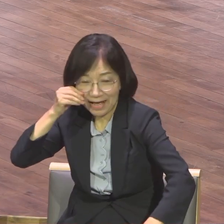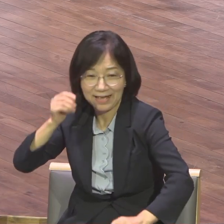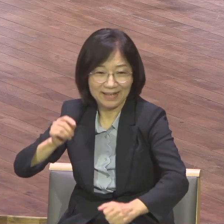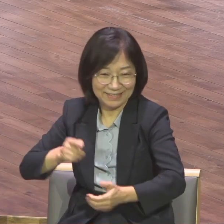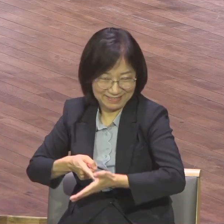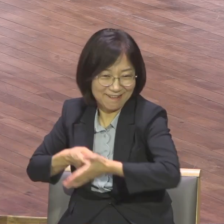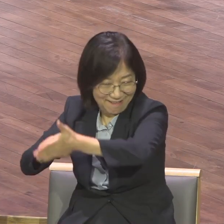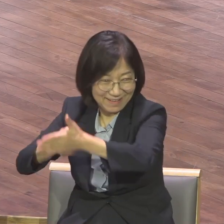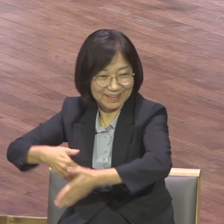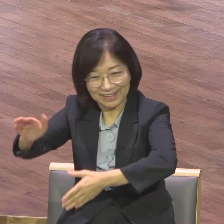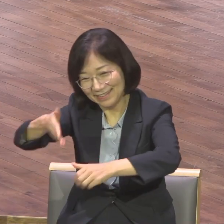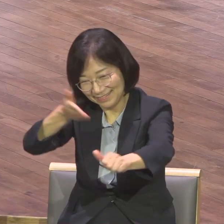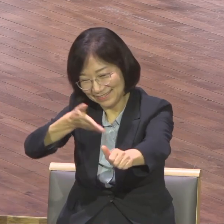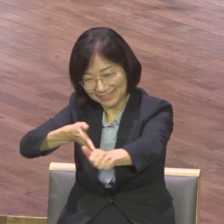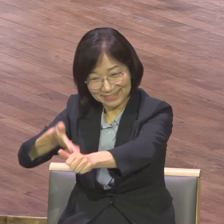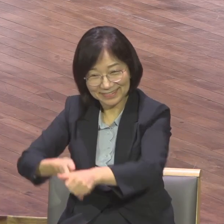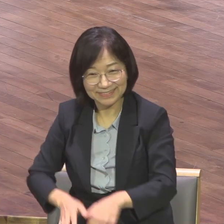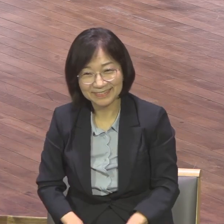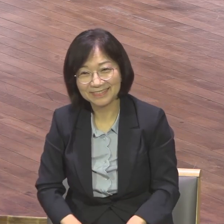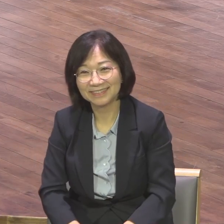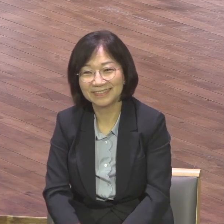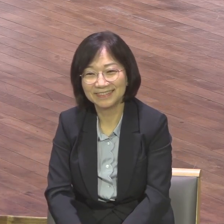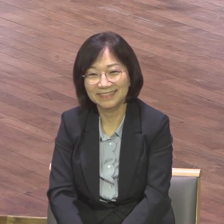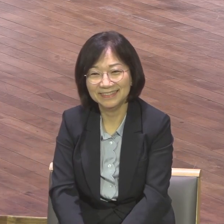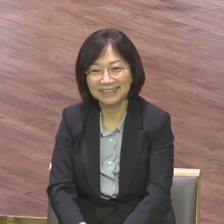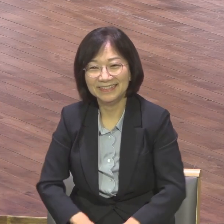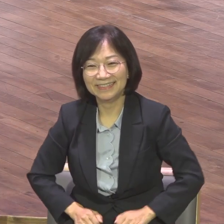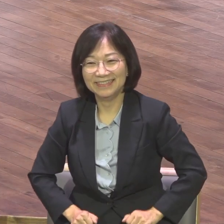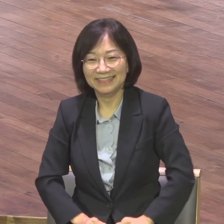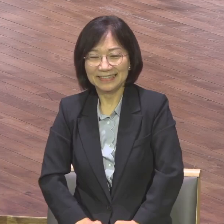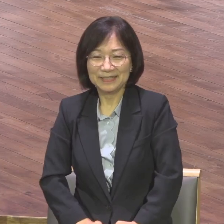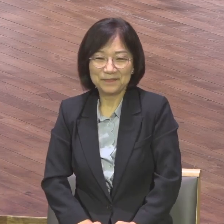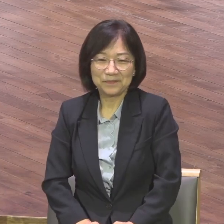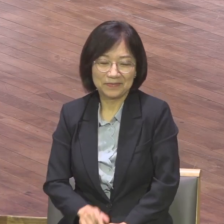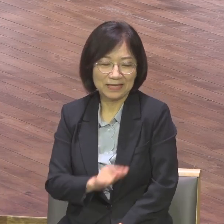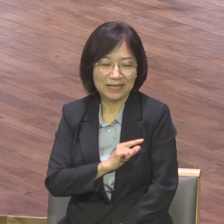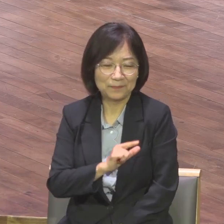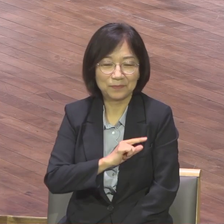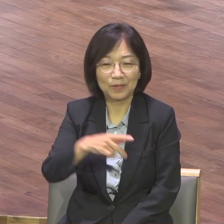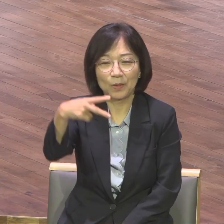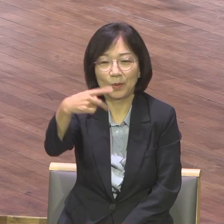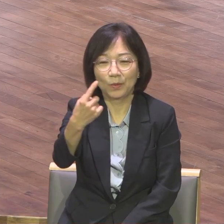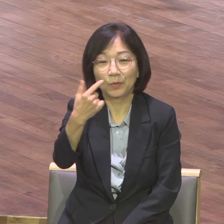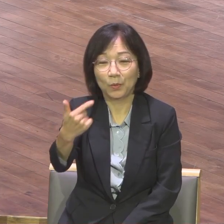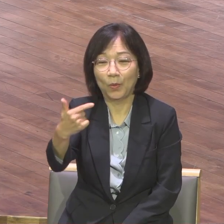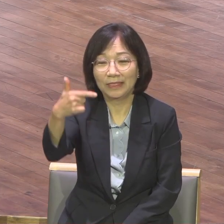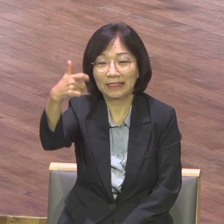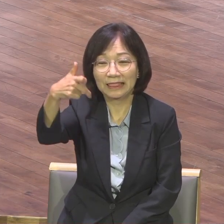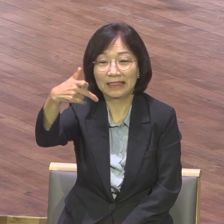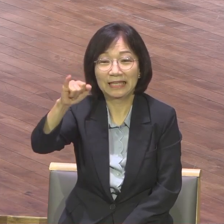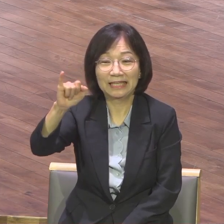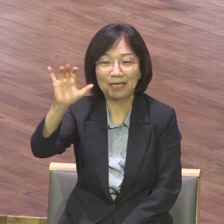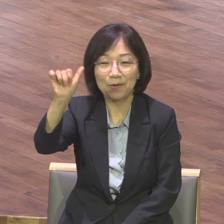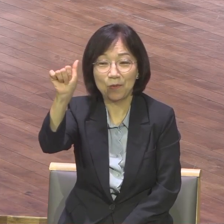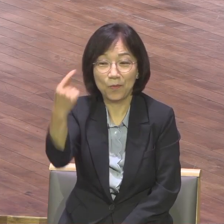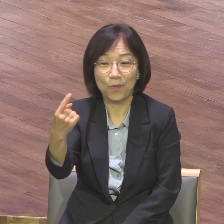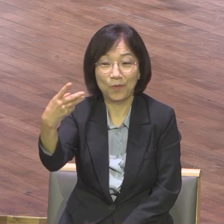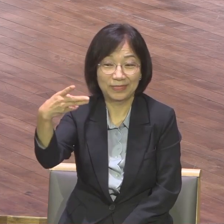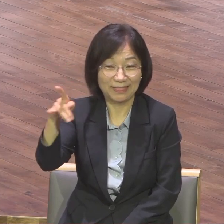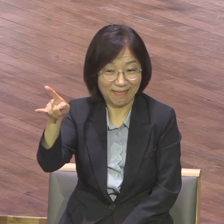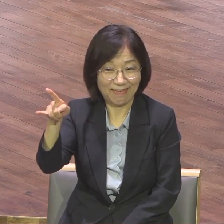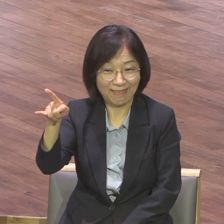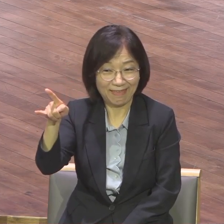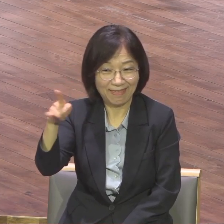직진. 아멘. 이걸 동키호테형이라. 성경적으로 맞는 거예요. 영계